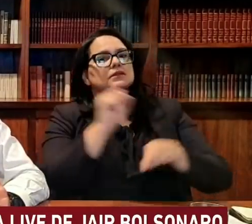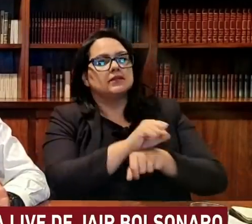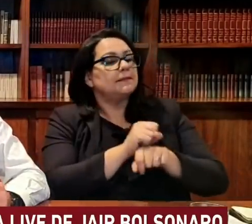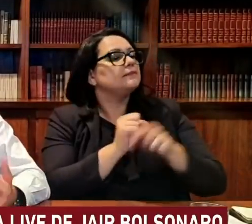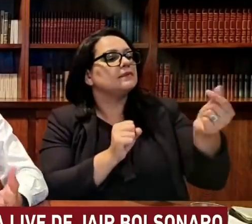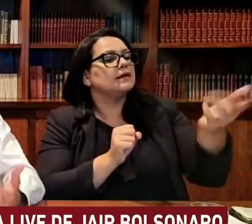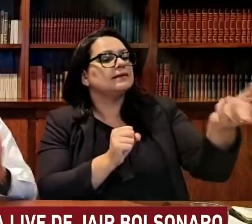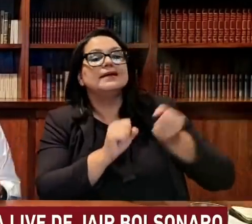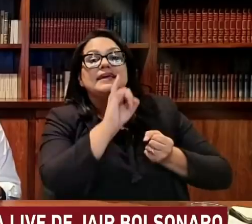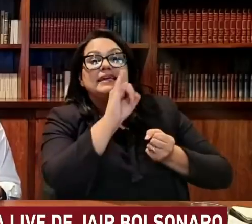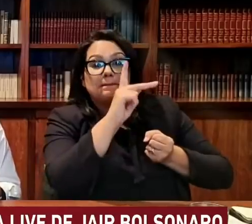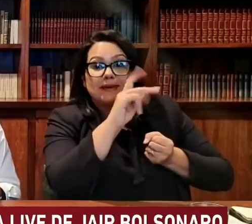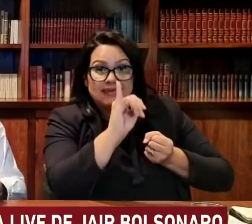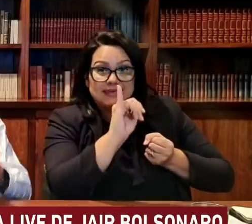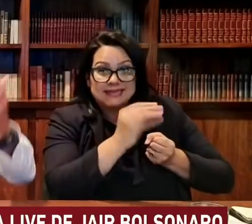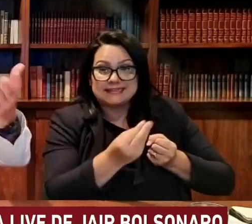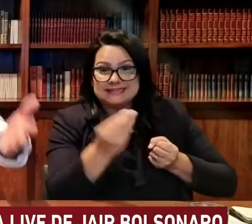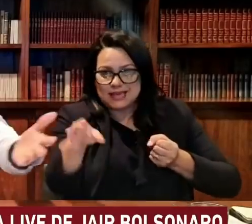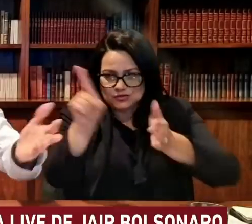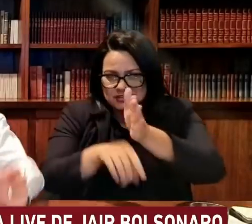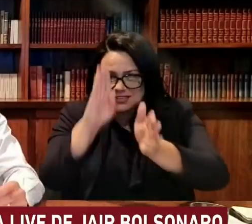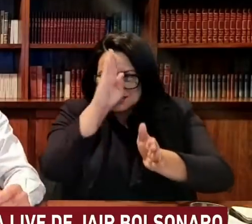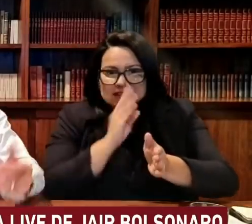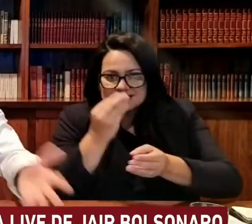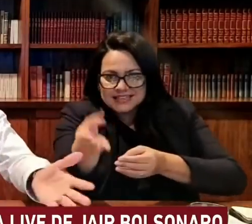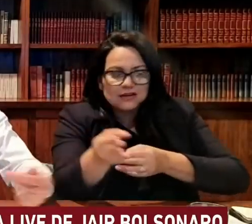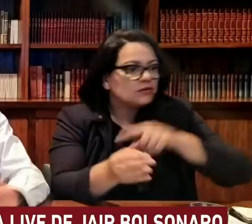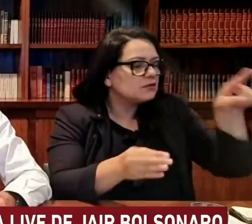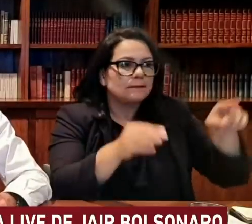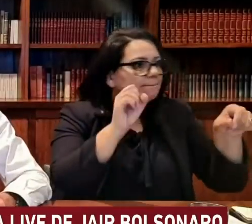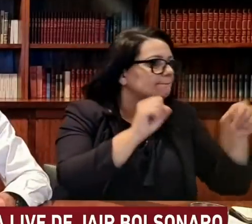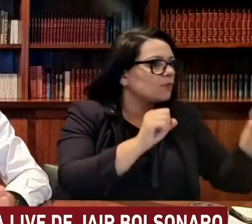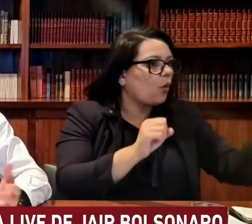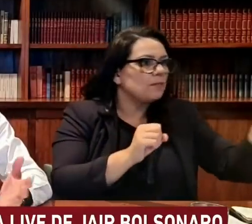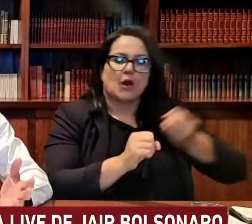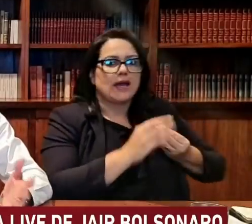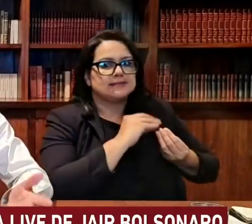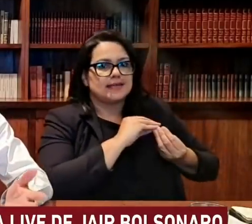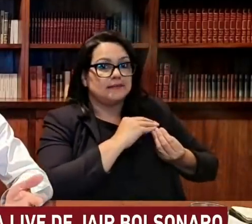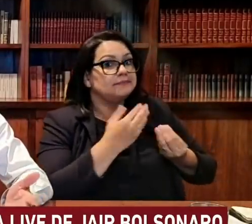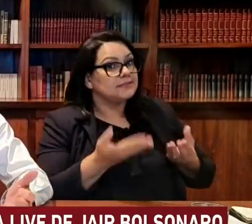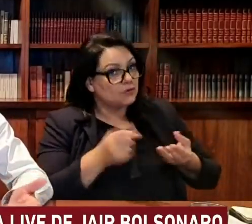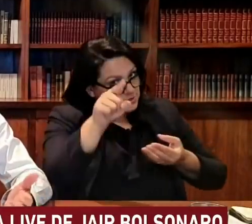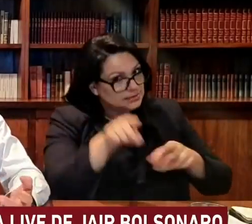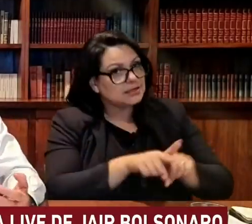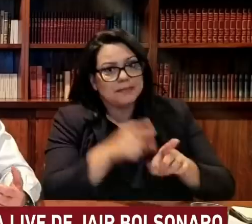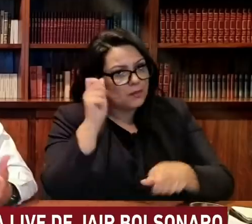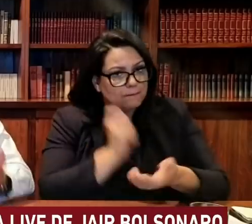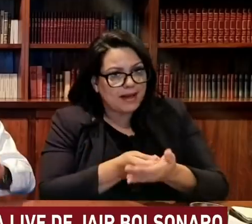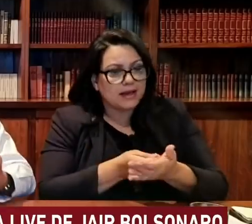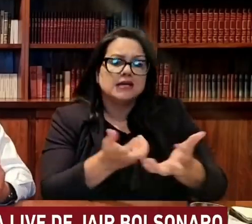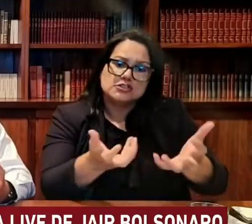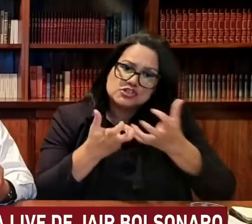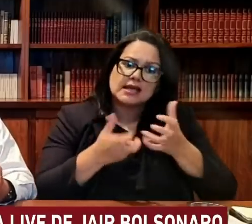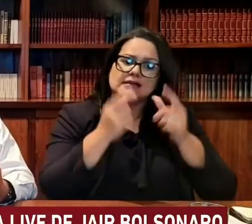reais. Ou seja, quando a gente deixa de arrecadar, você que está assistindo, deixa de pagar. E nós queremos é isso, cada vez mais o governo tenha